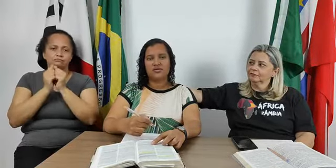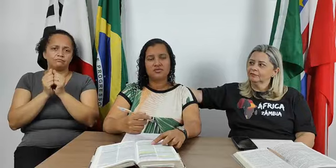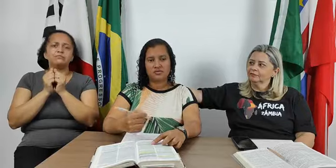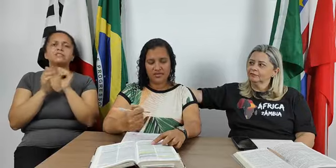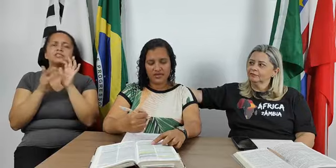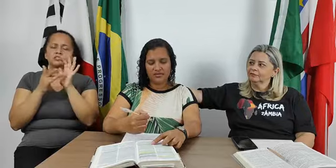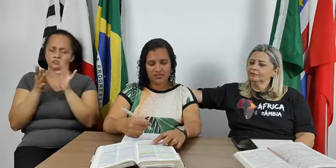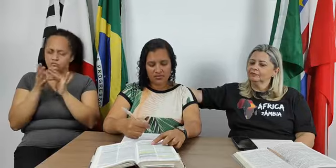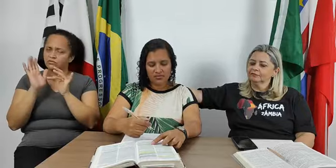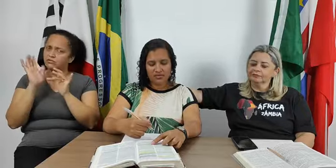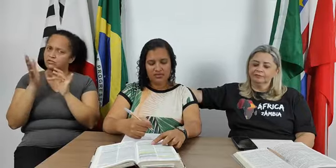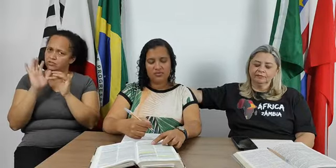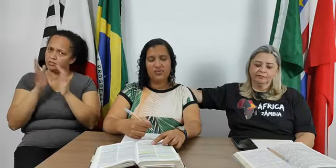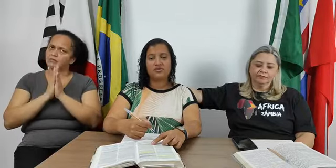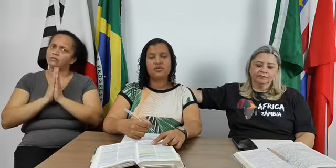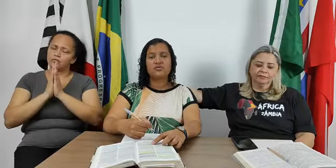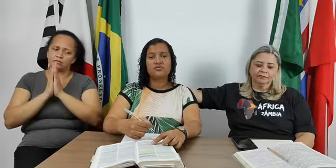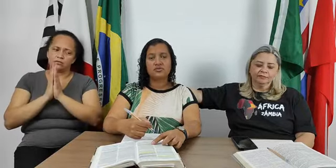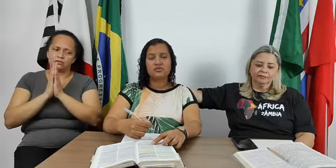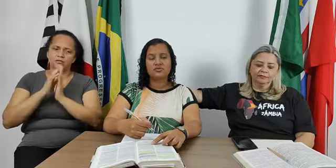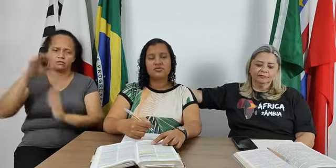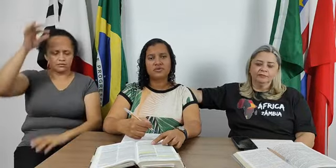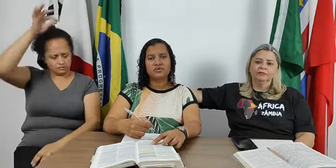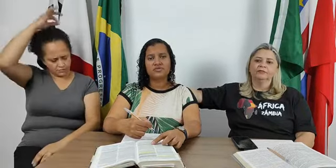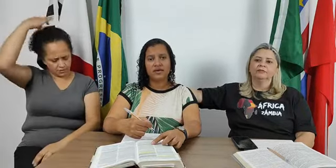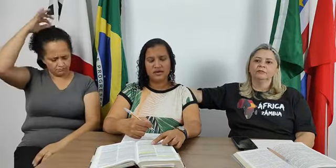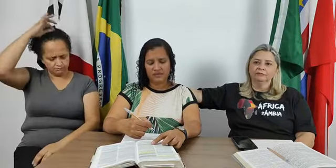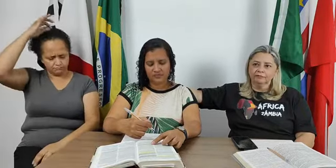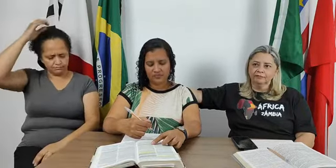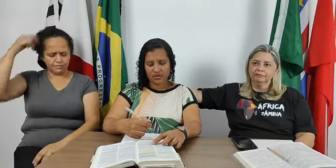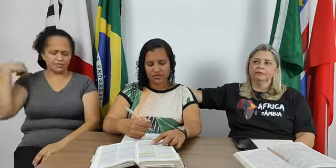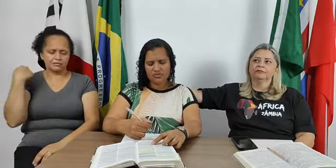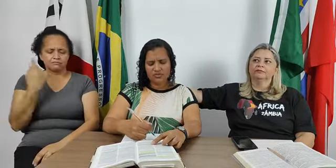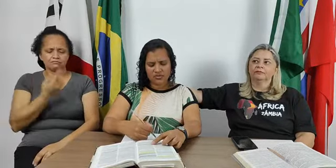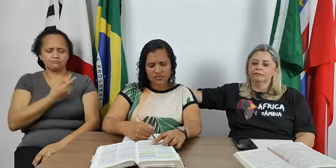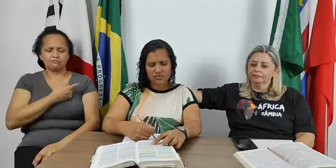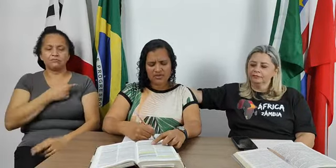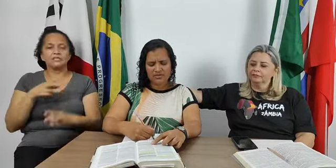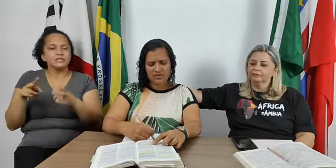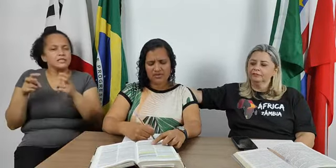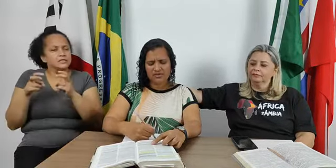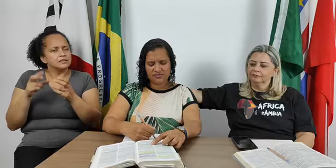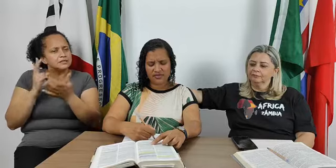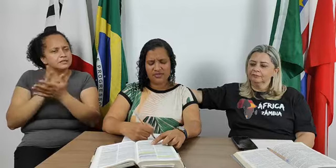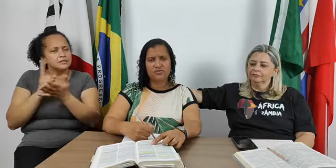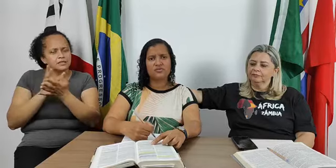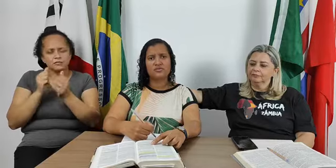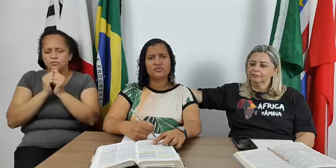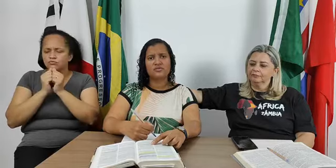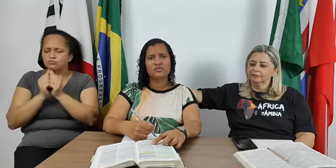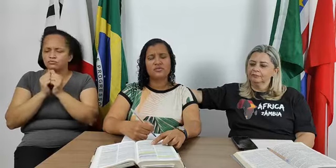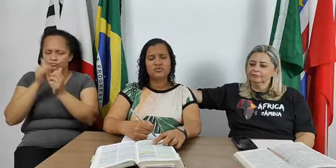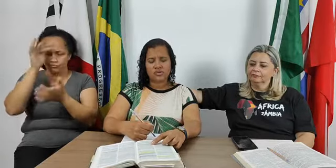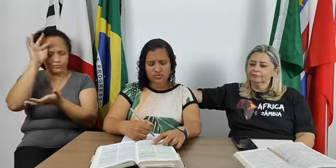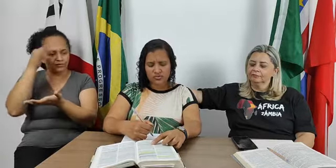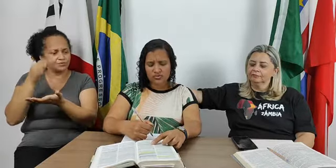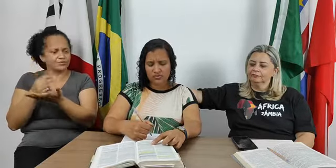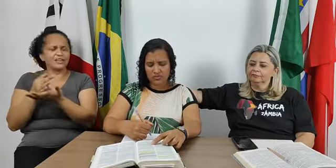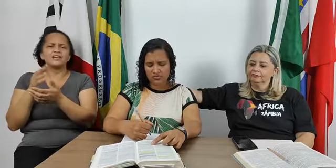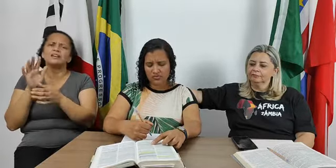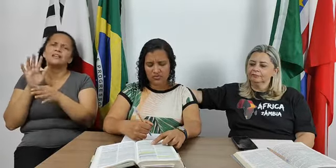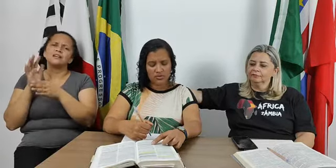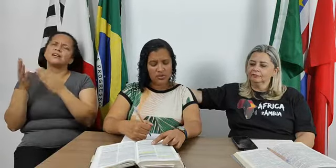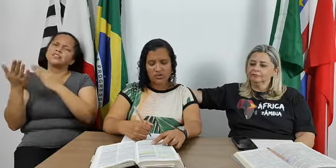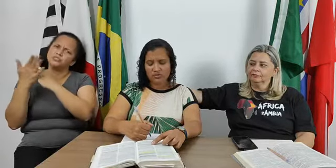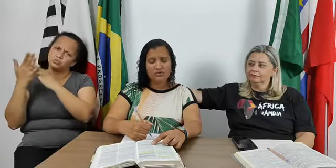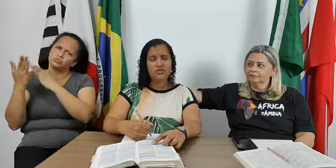oração, né? Então, Espírito Santo, nos ajuda a perseverar. Nos ajuda a perseverar nessa fé, Jesus. Nos ajuda,